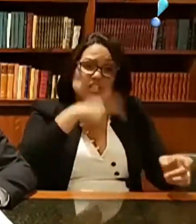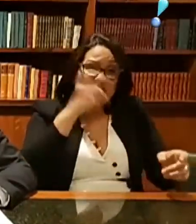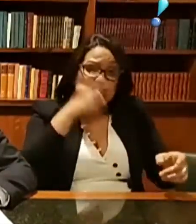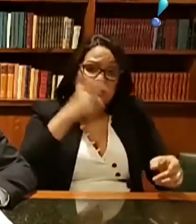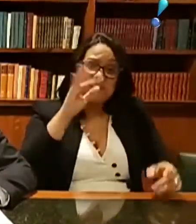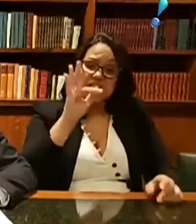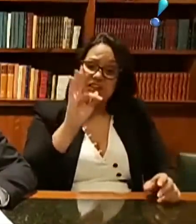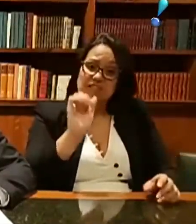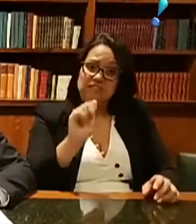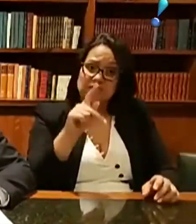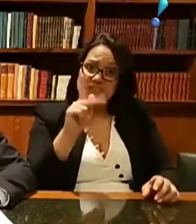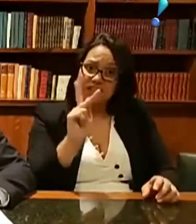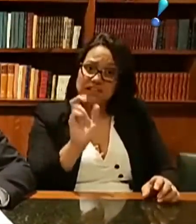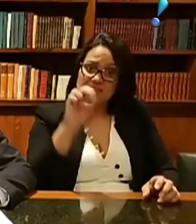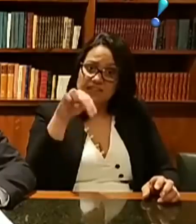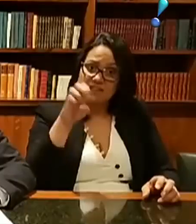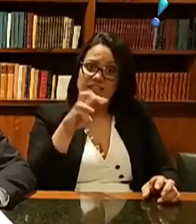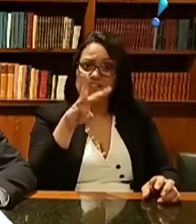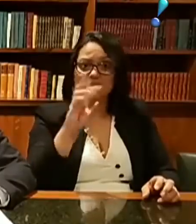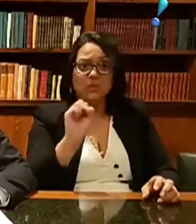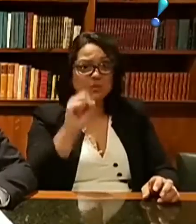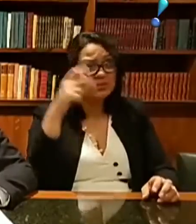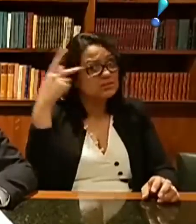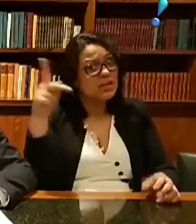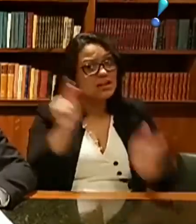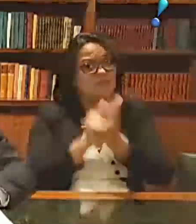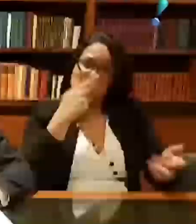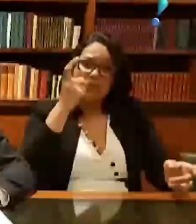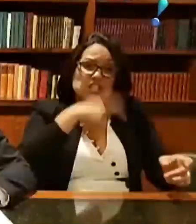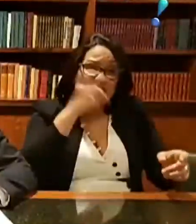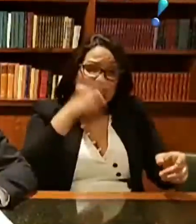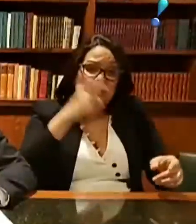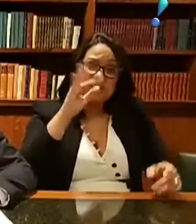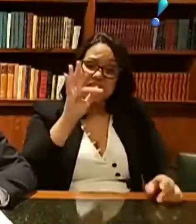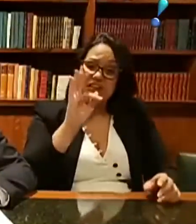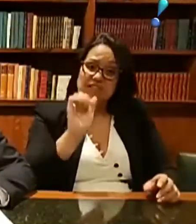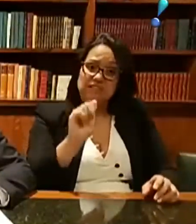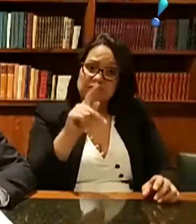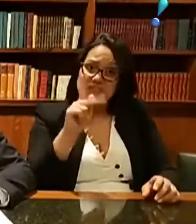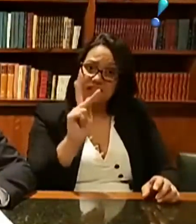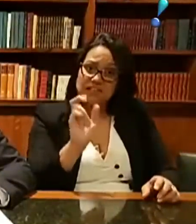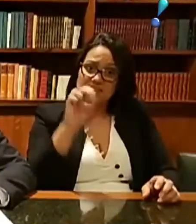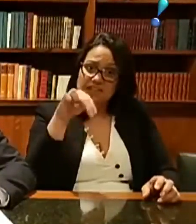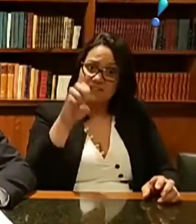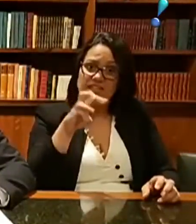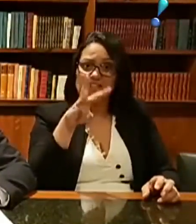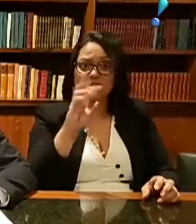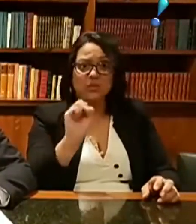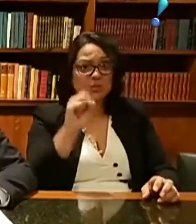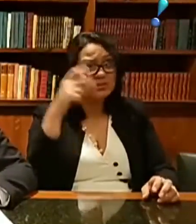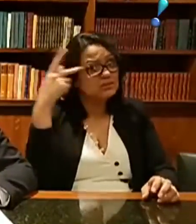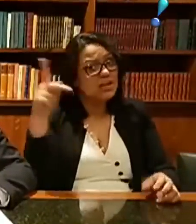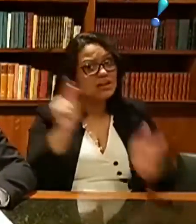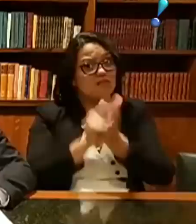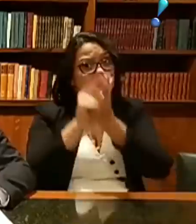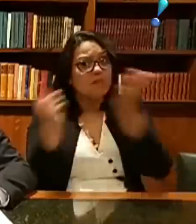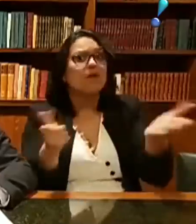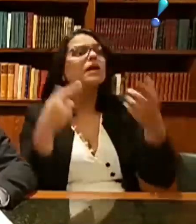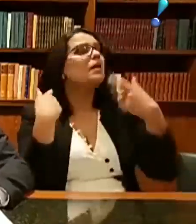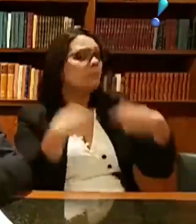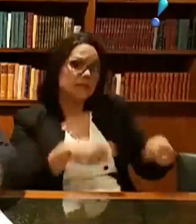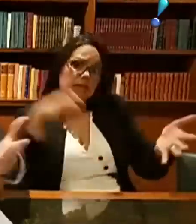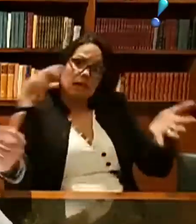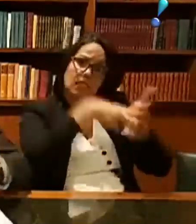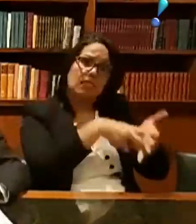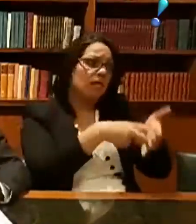funcionário pediu ainda a punição para quem faz falsa denúncia de que uma punição o pt então punição foi do são